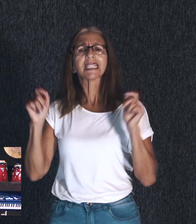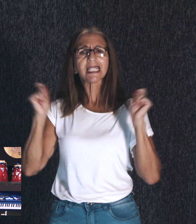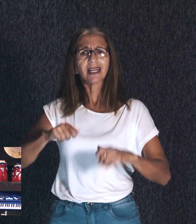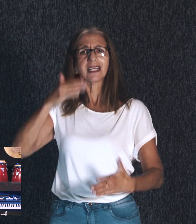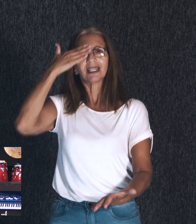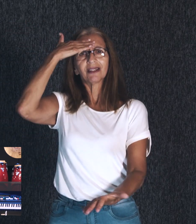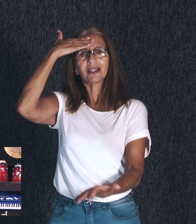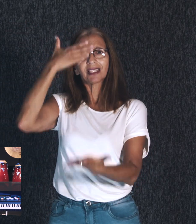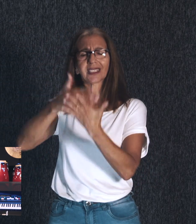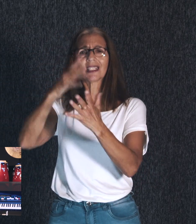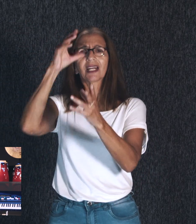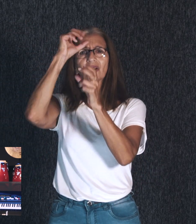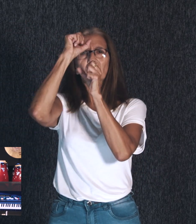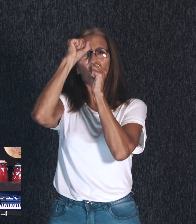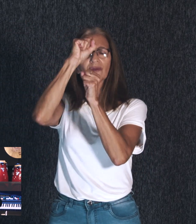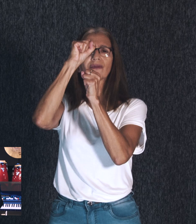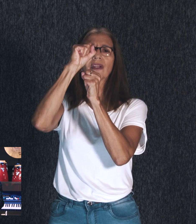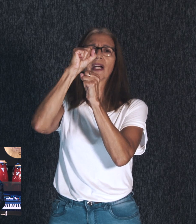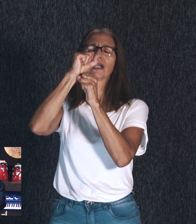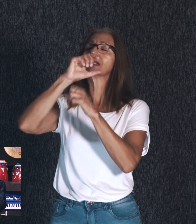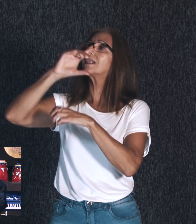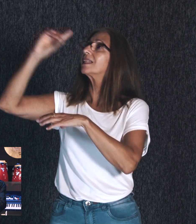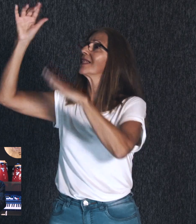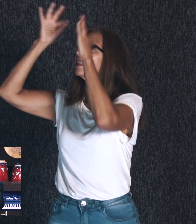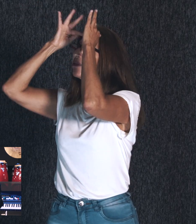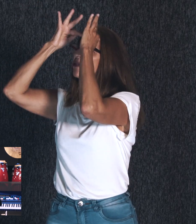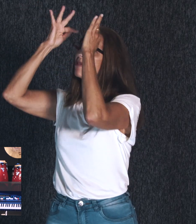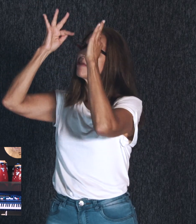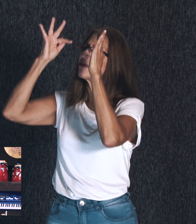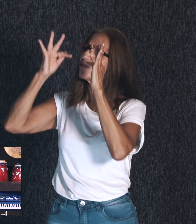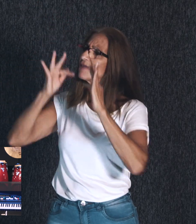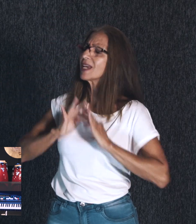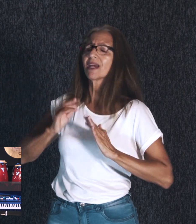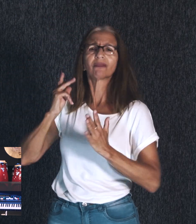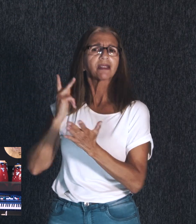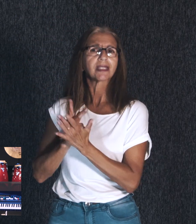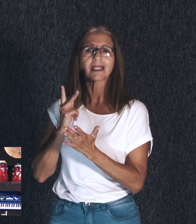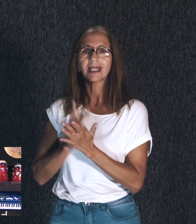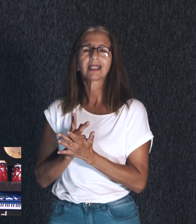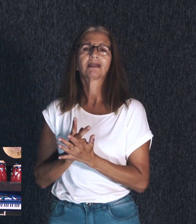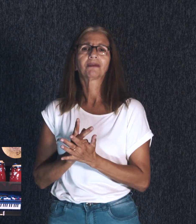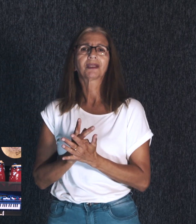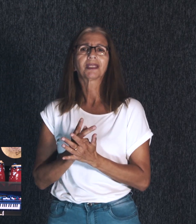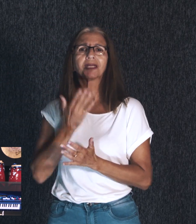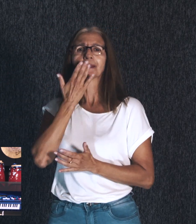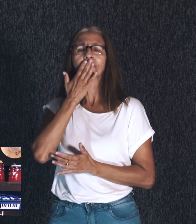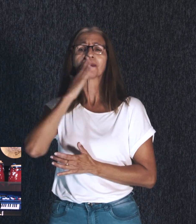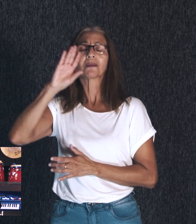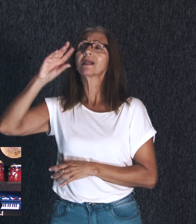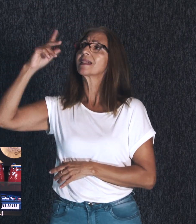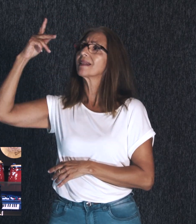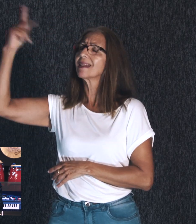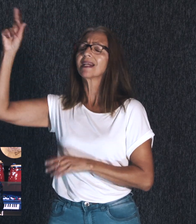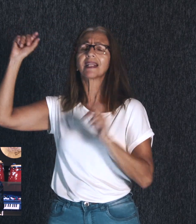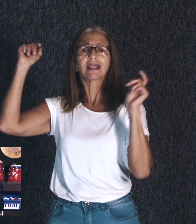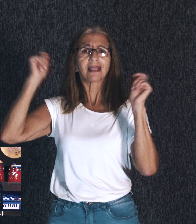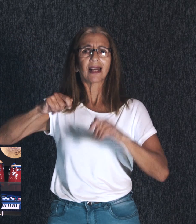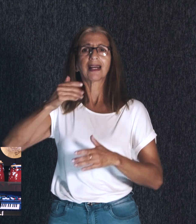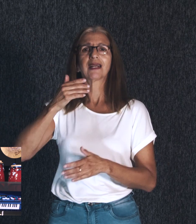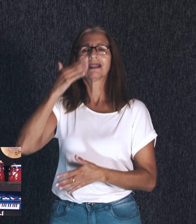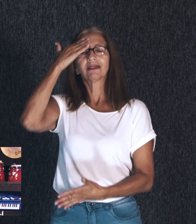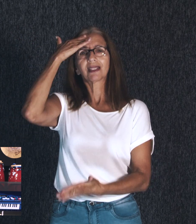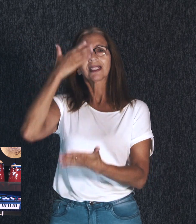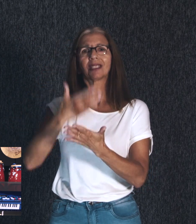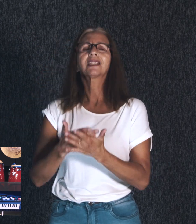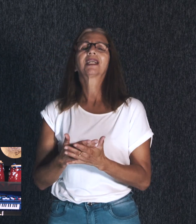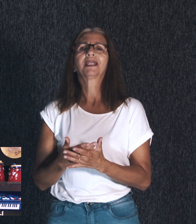confiável. Nós podemos crer em Deus e nas suas promessas, como ainda citamos hoje, promessas de Deus, porque